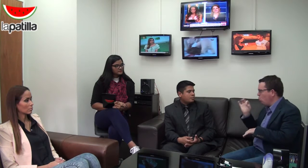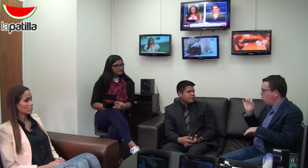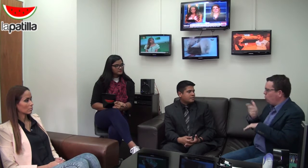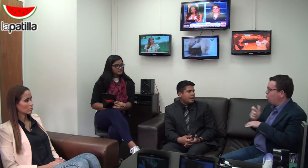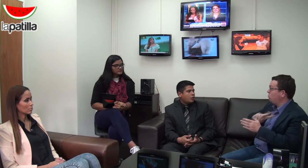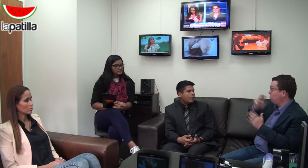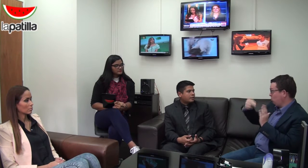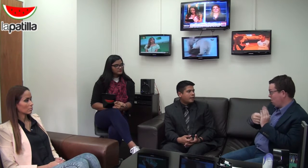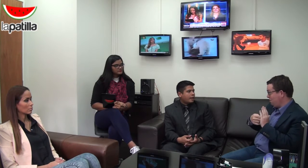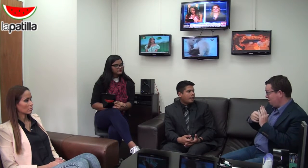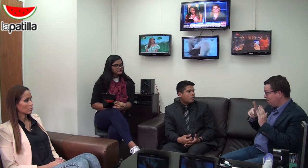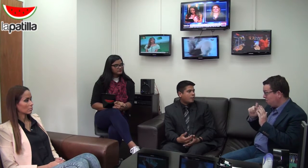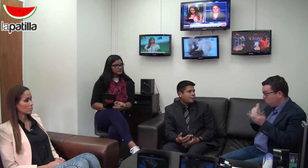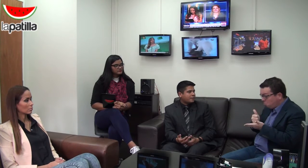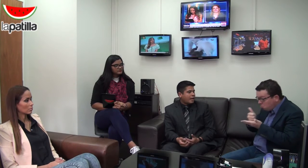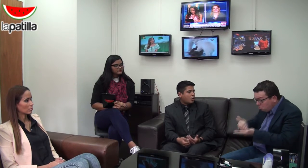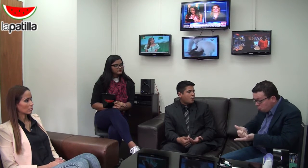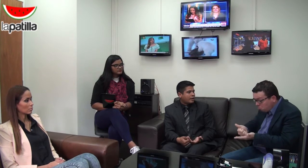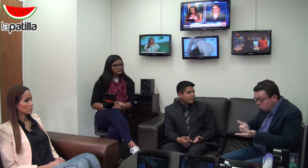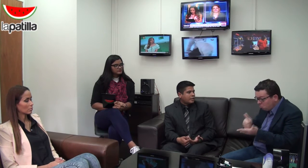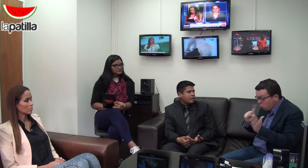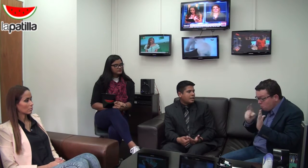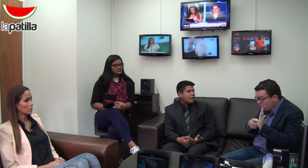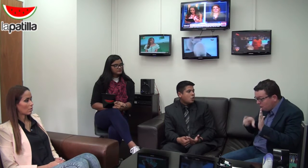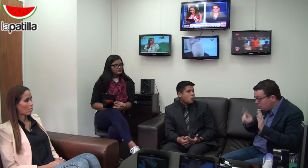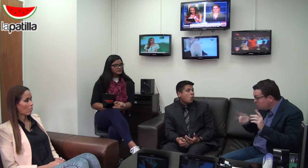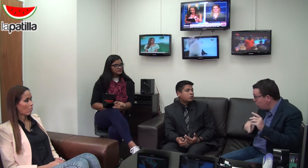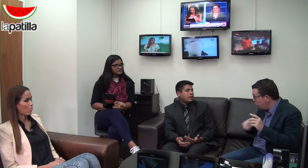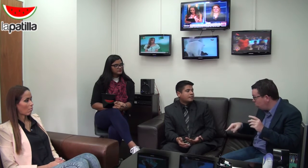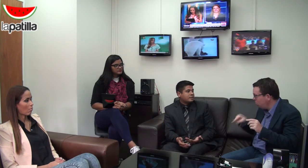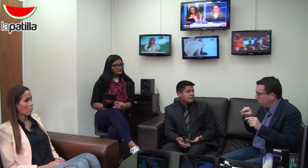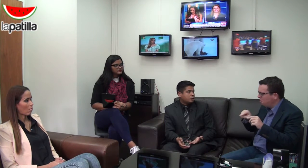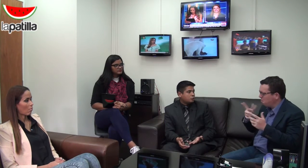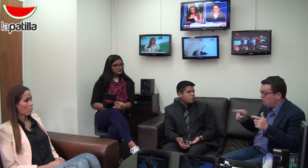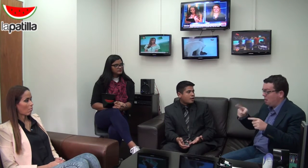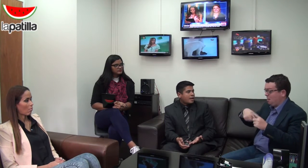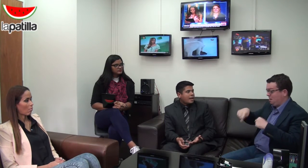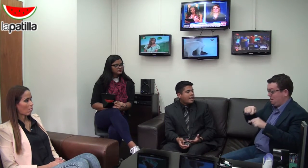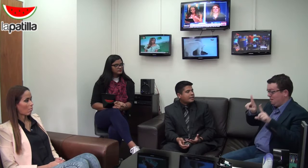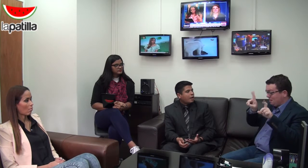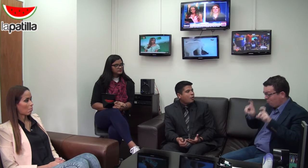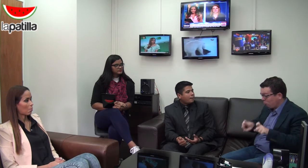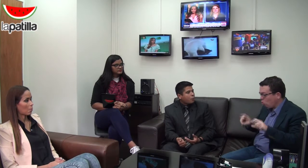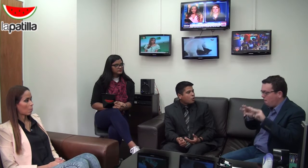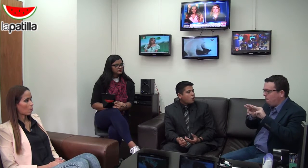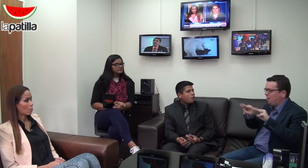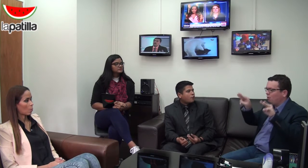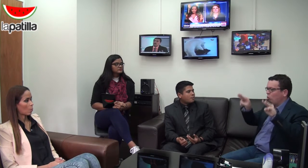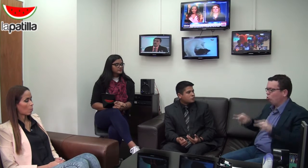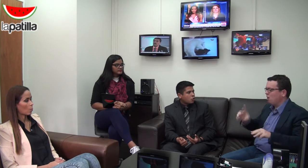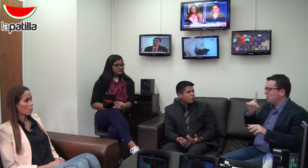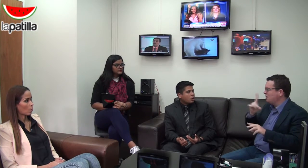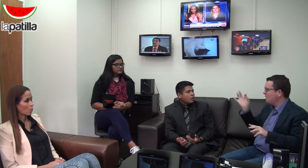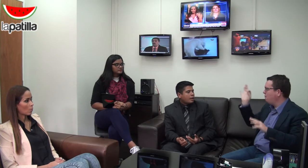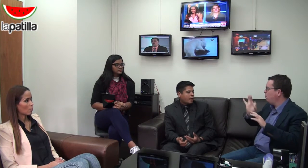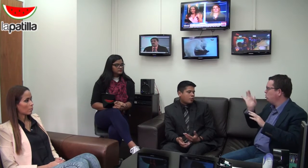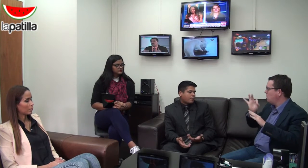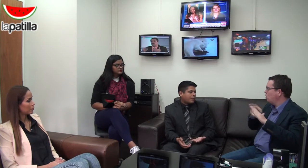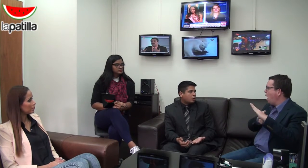bien sean los entes gubernamentales, como alcaldía u otras instituciones, le han dado el apoyo o formación con respecto a